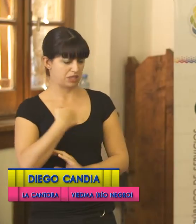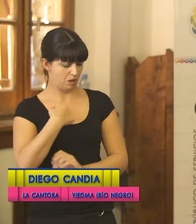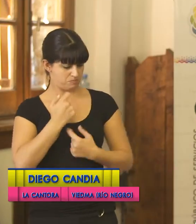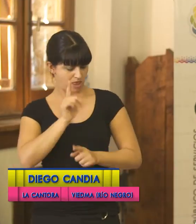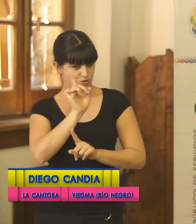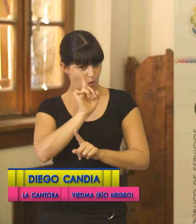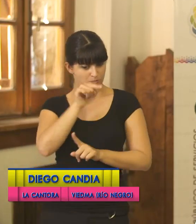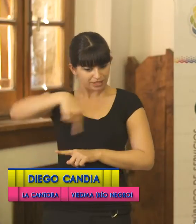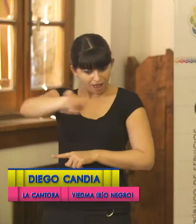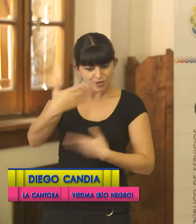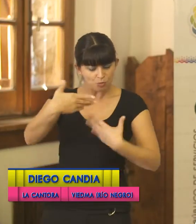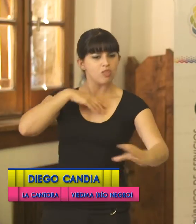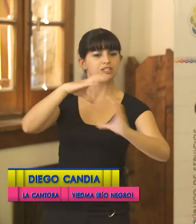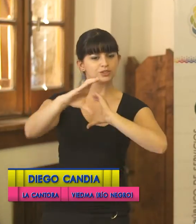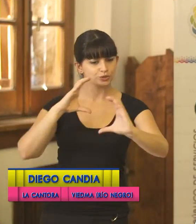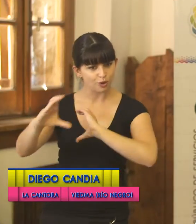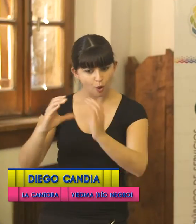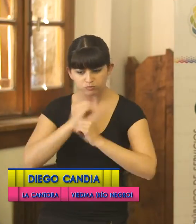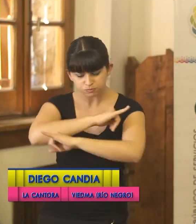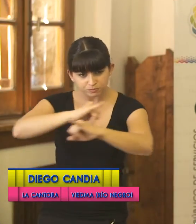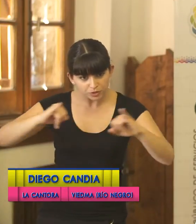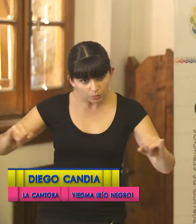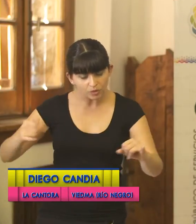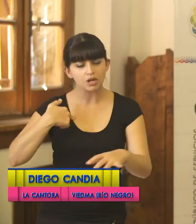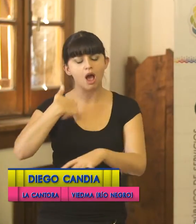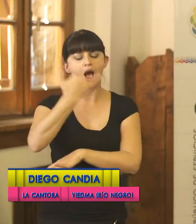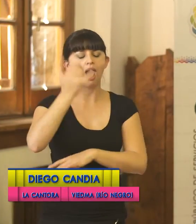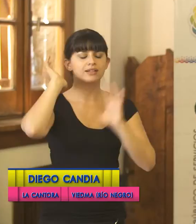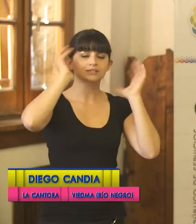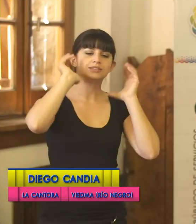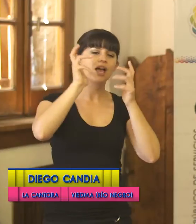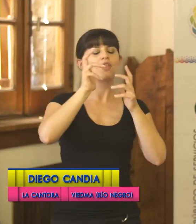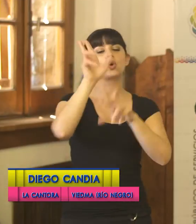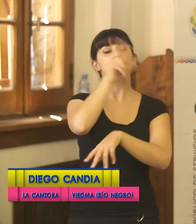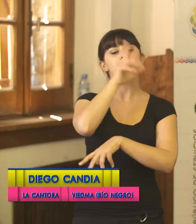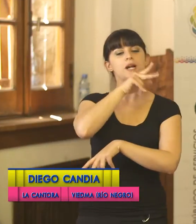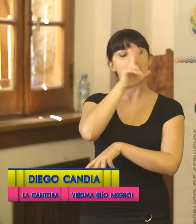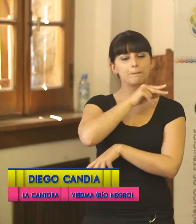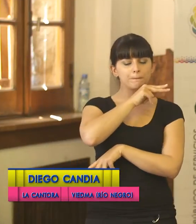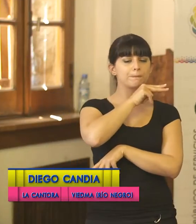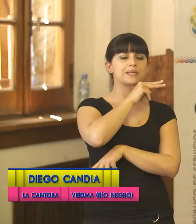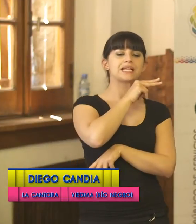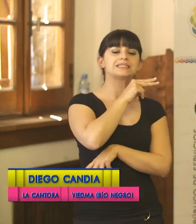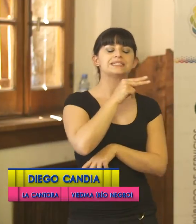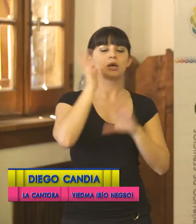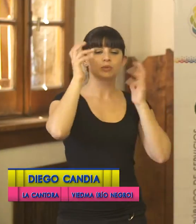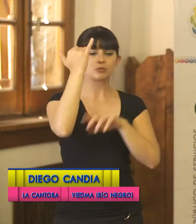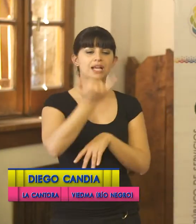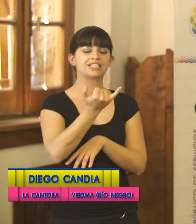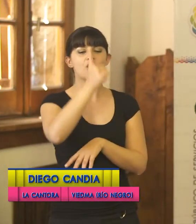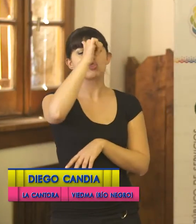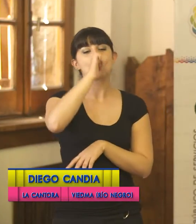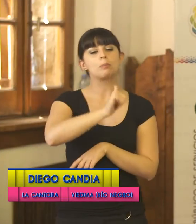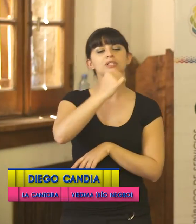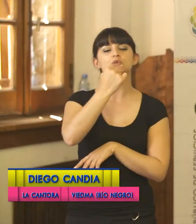un programa de radio en la universidad de la plata los días domingos allá por las 11 de la